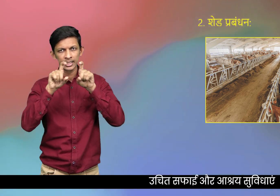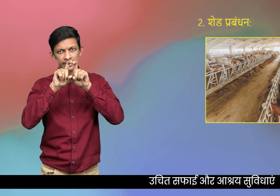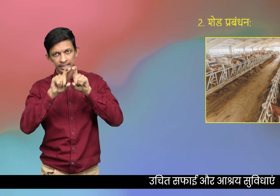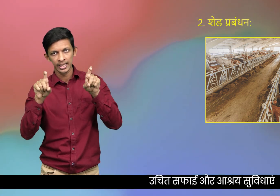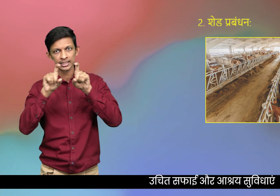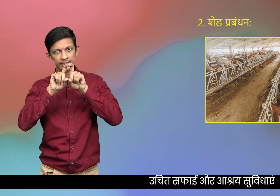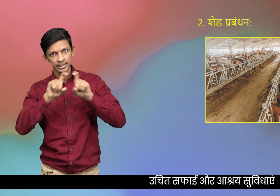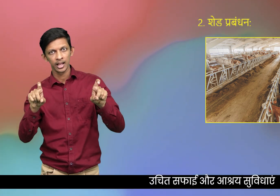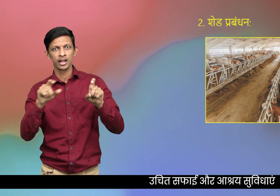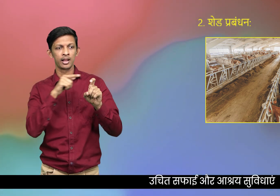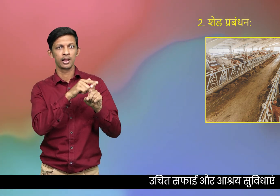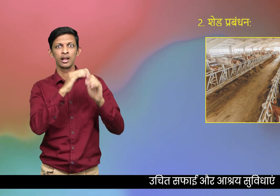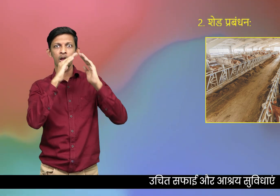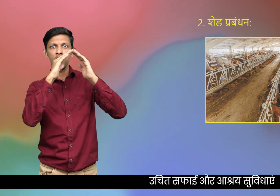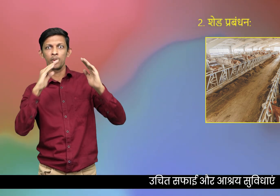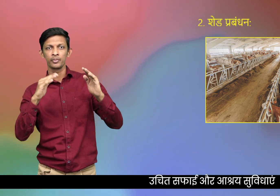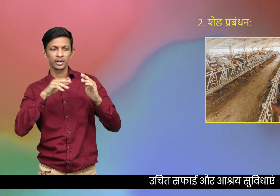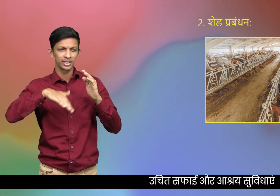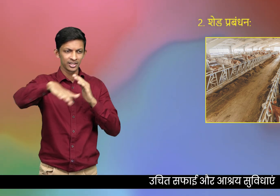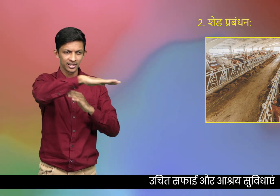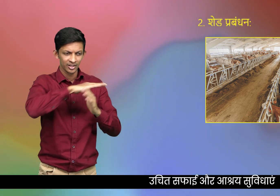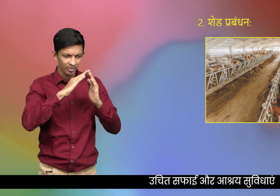पहला, उचित सफाई और आश्रय सुविधाएं।